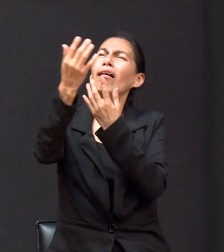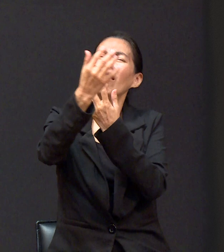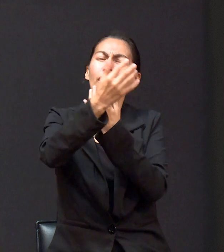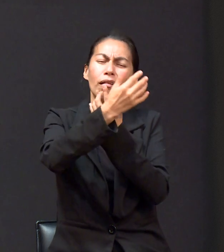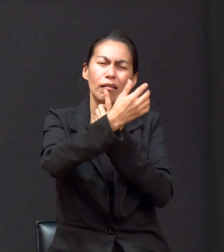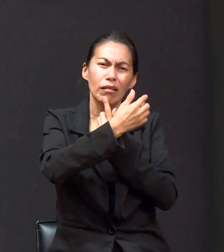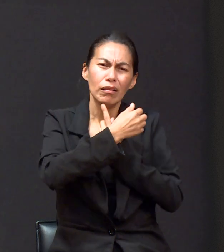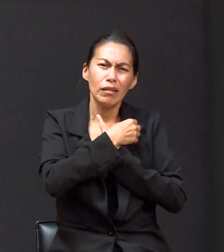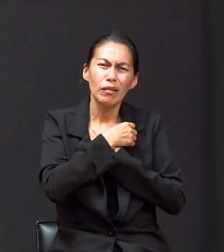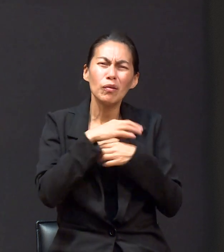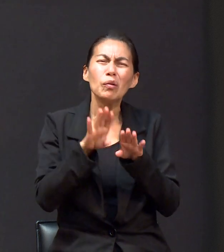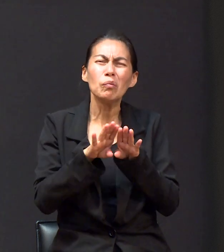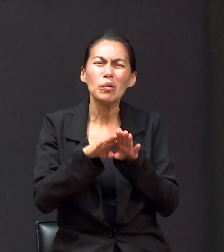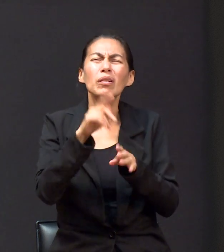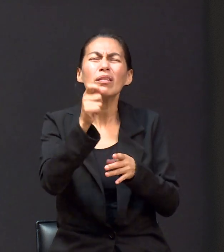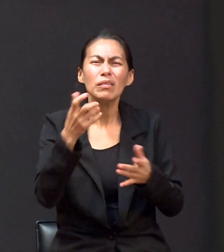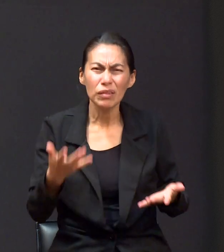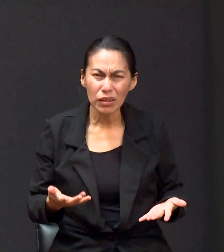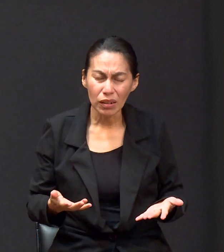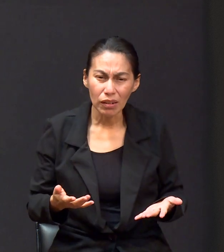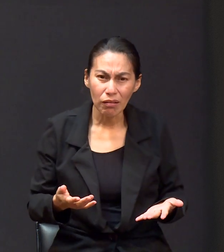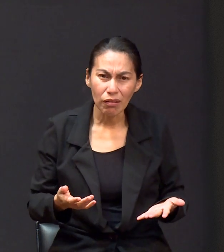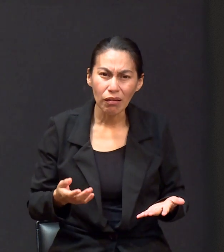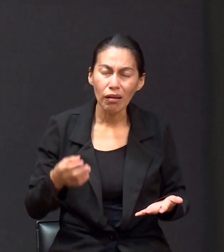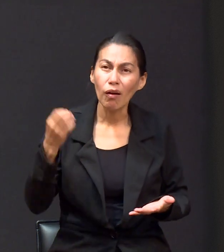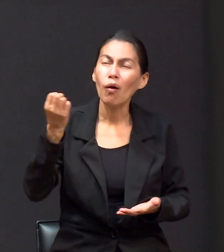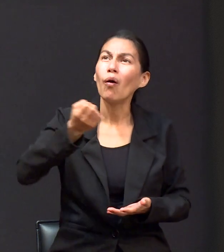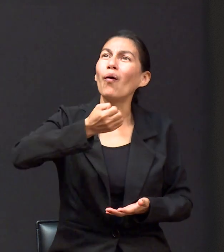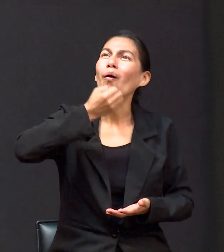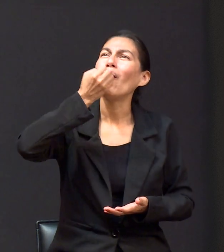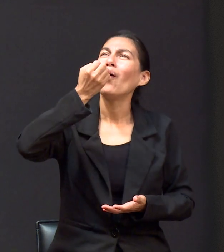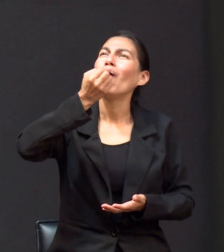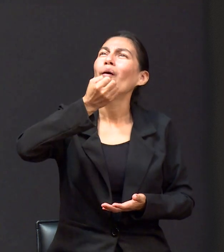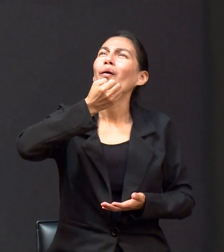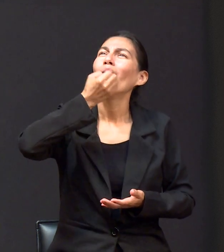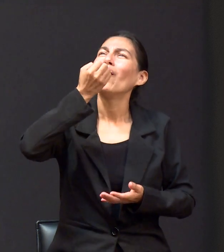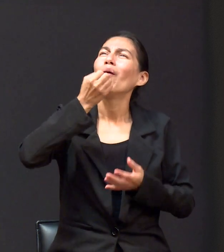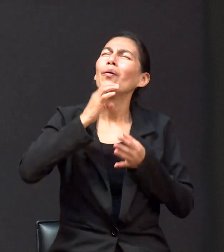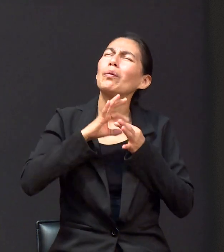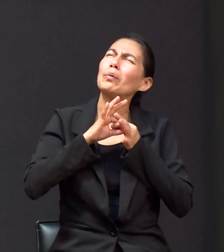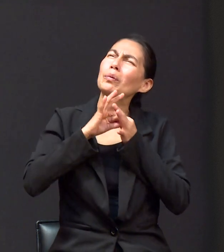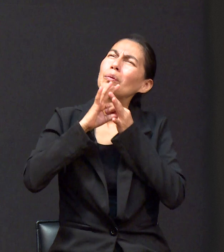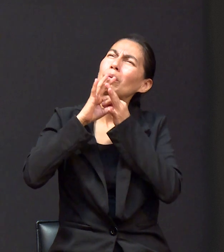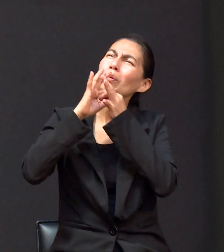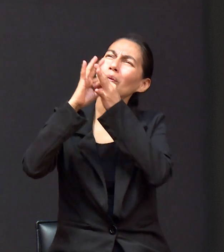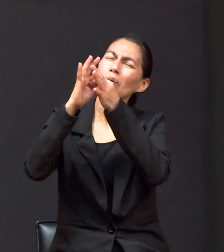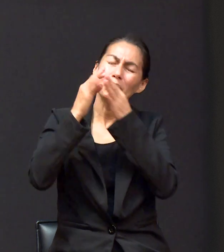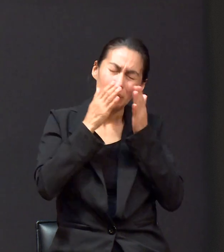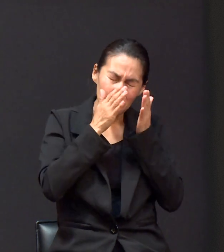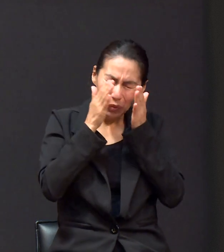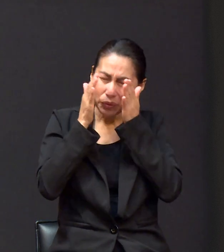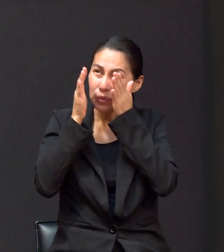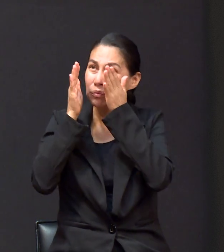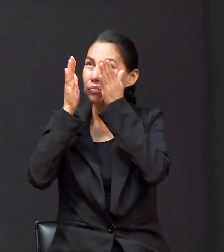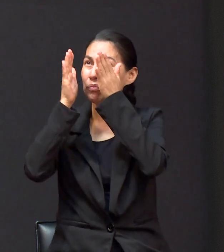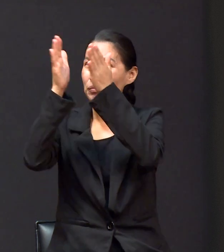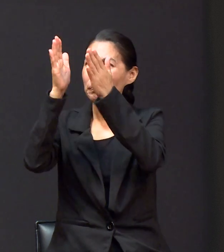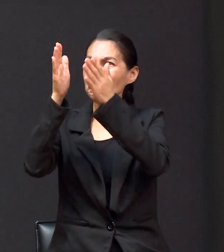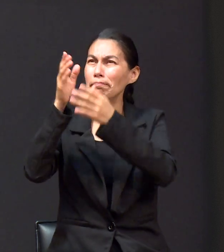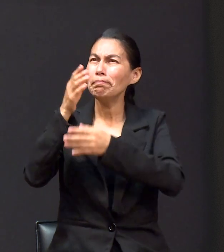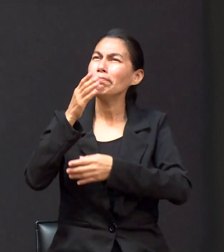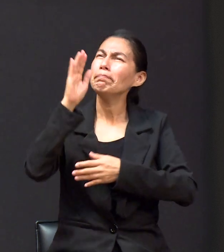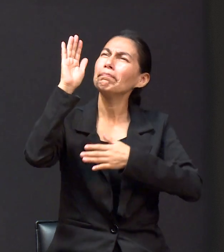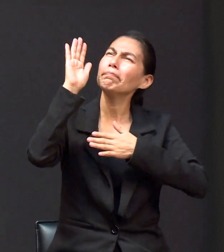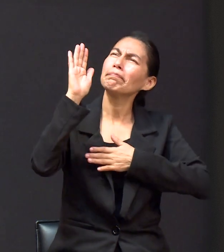correr al abrigo del Altísimo? Mediante la oración. Mediante la oración y el estudio de la palabra, de